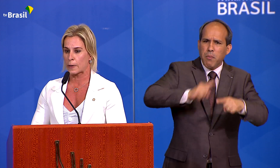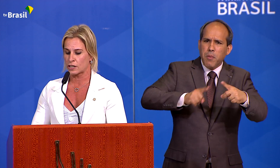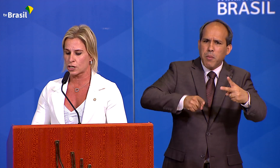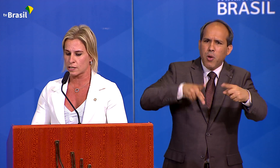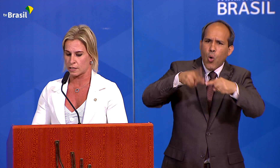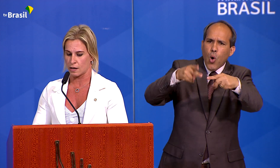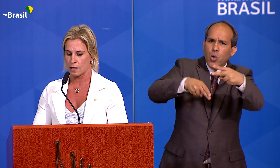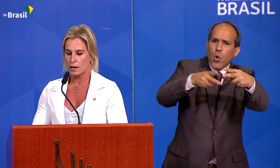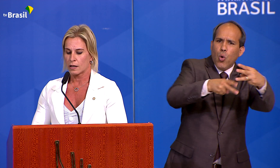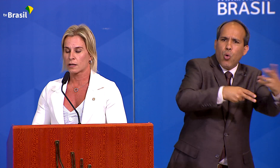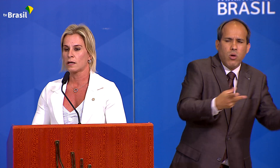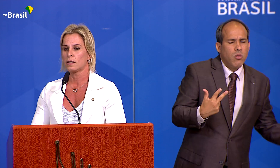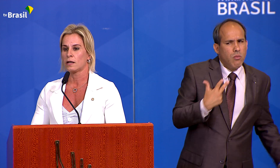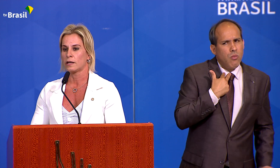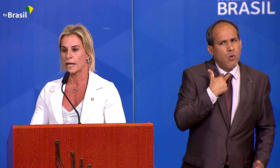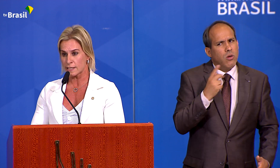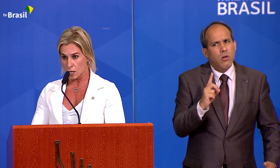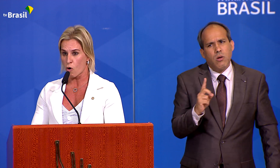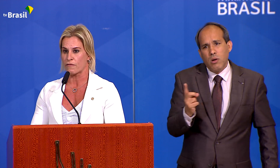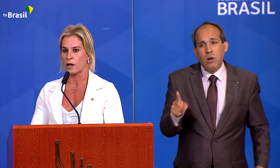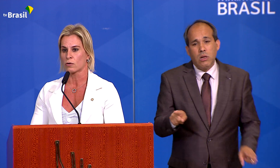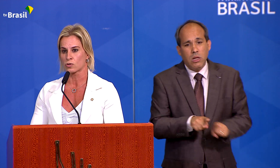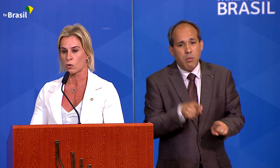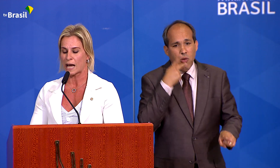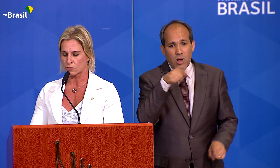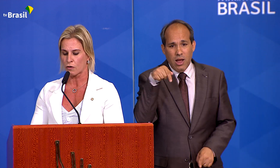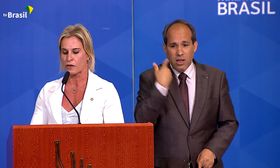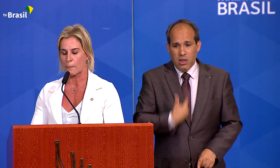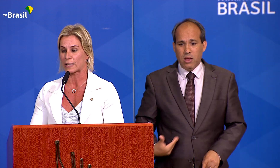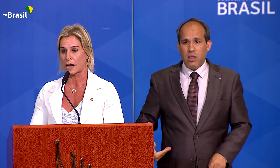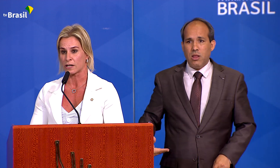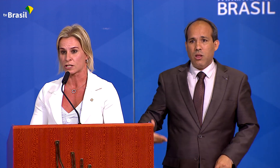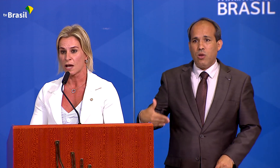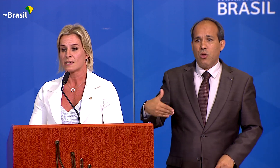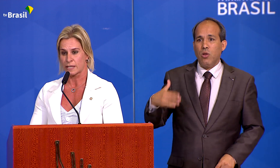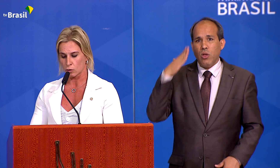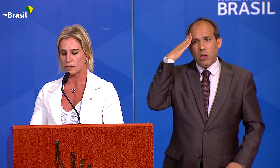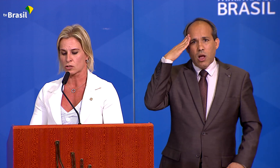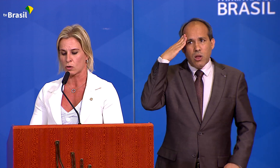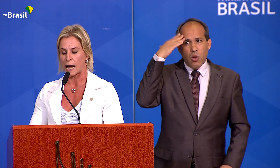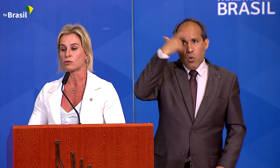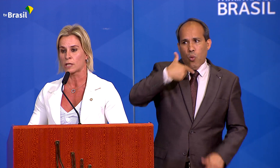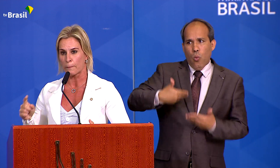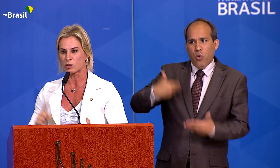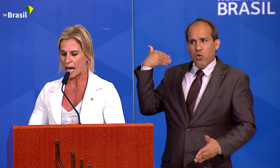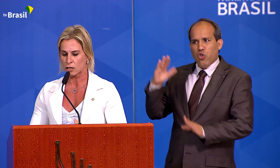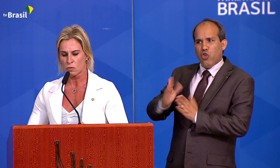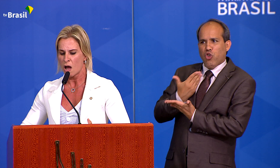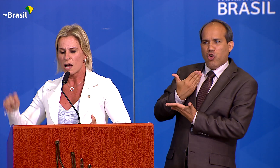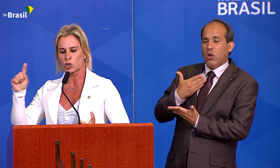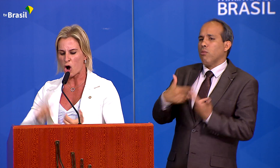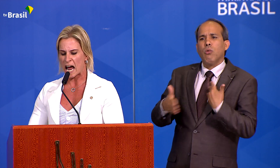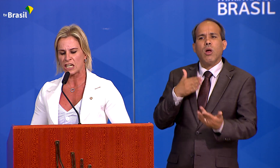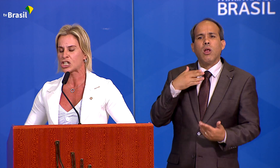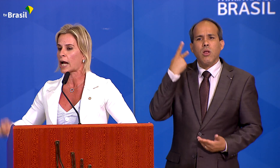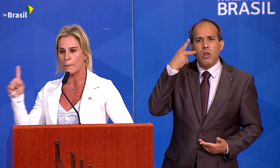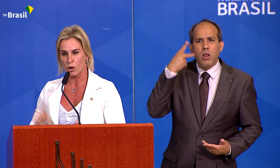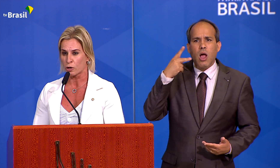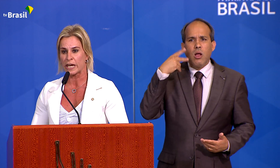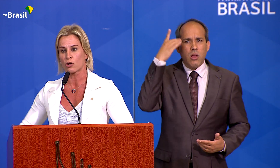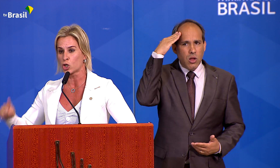e para gente dizer que nesse governo um soldado não fica para trás sendo esse soldado Deputado